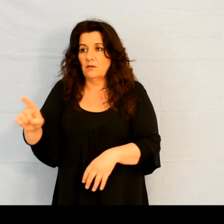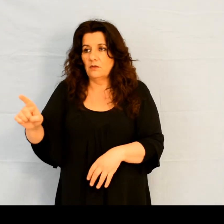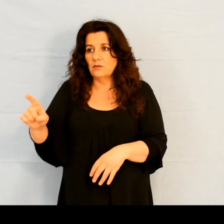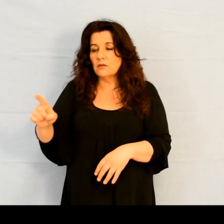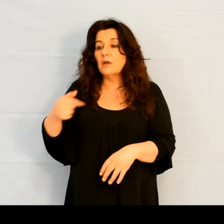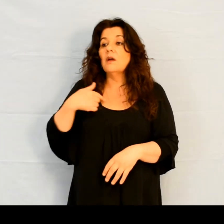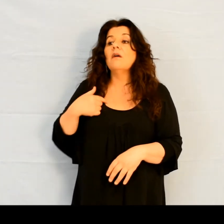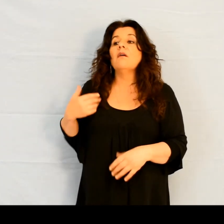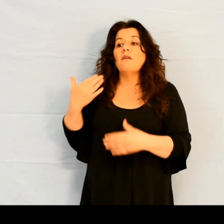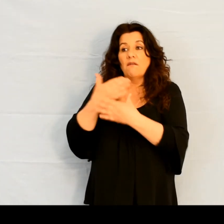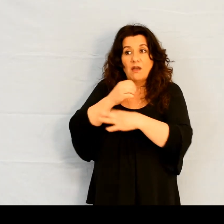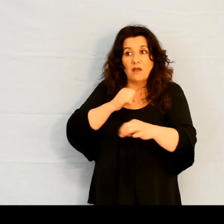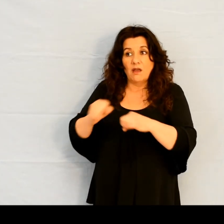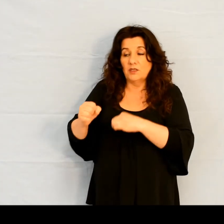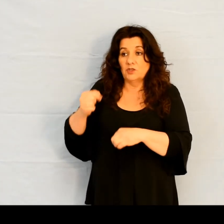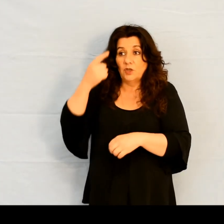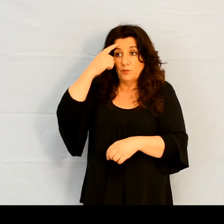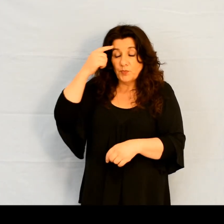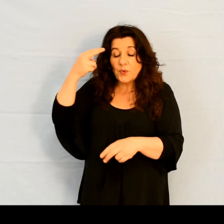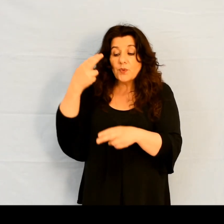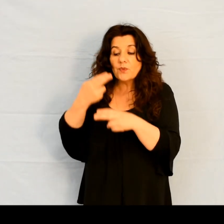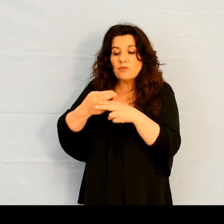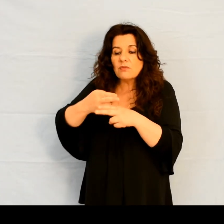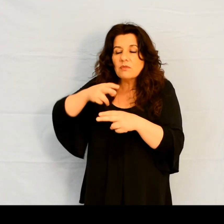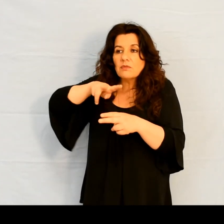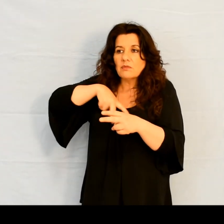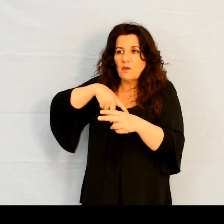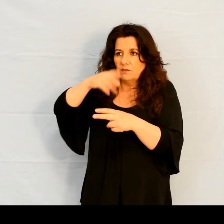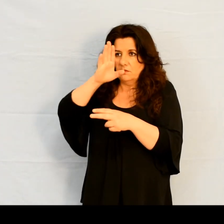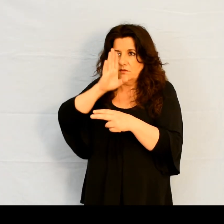que vous avez profané dans les nations où vous êtes allés.